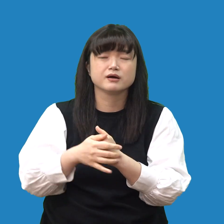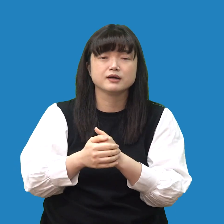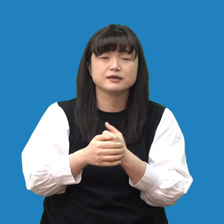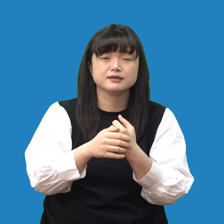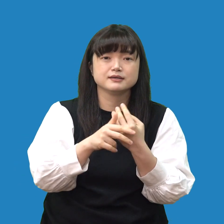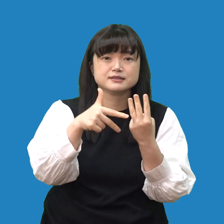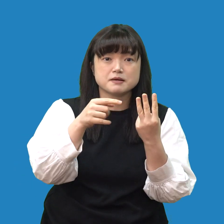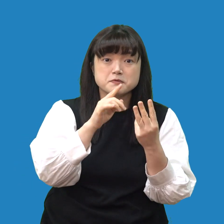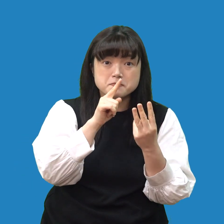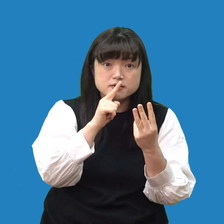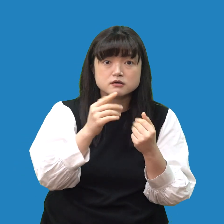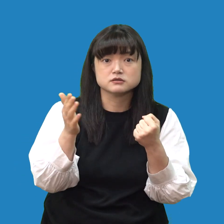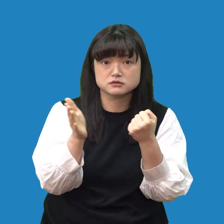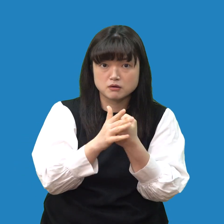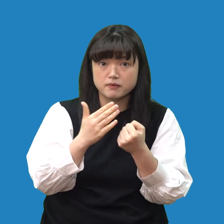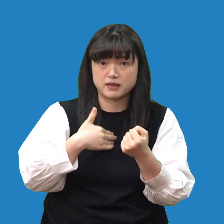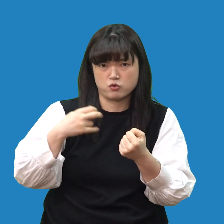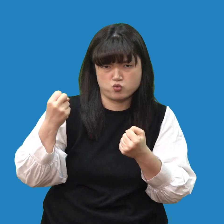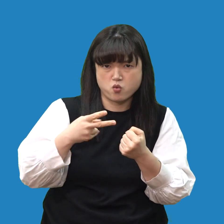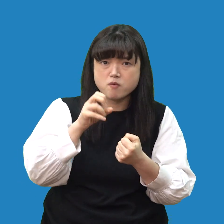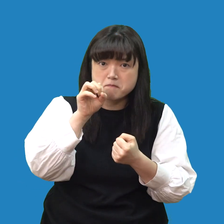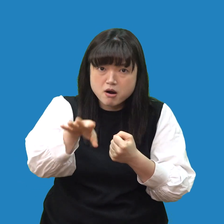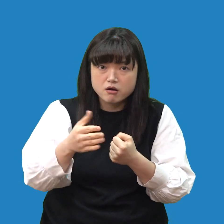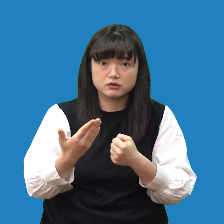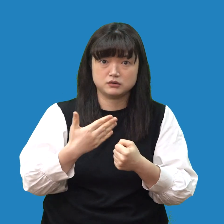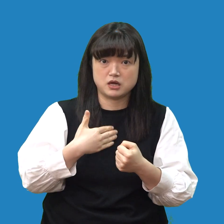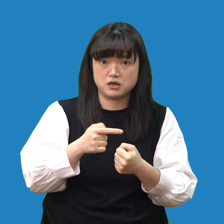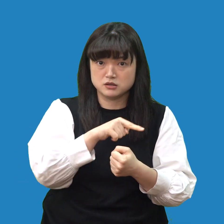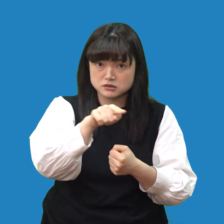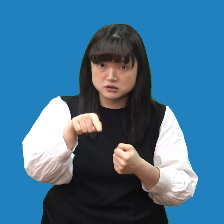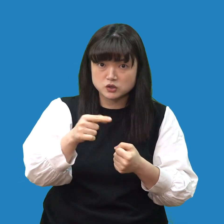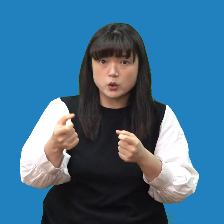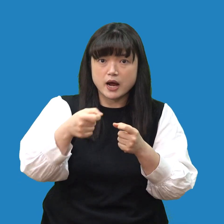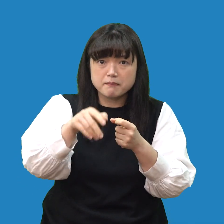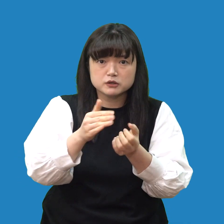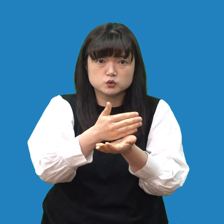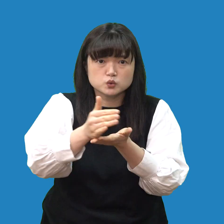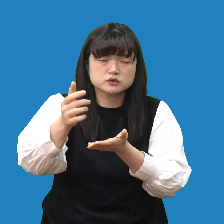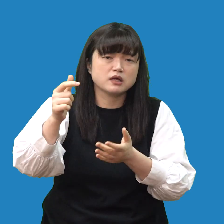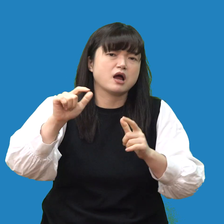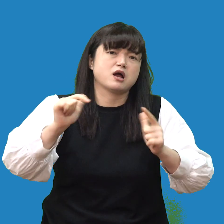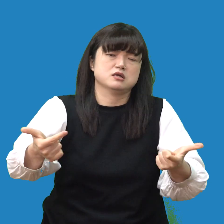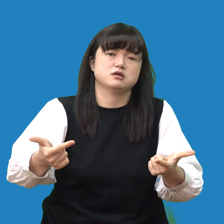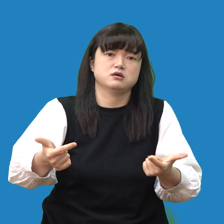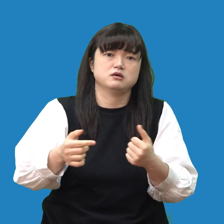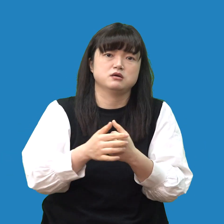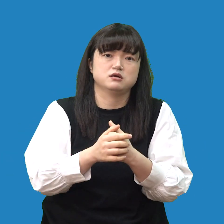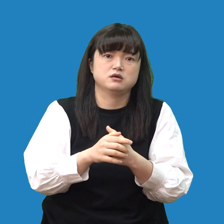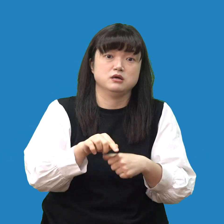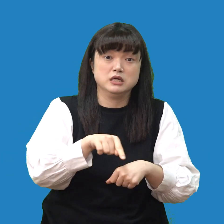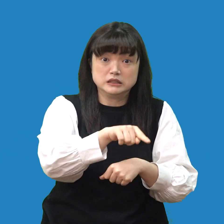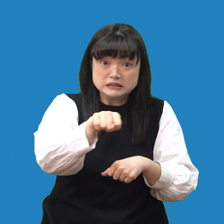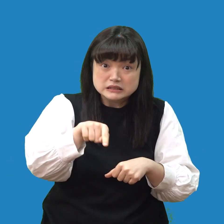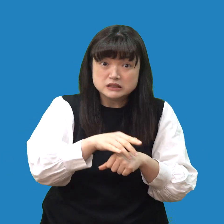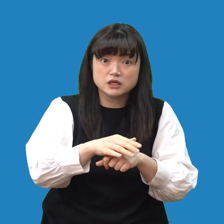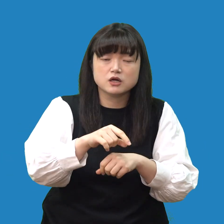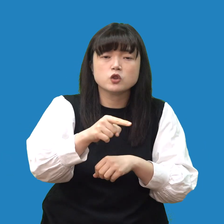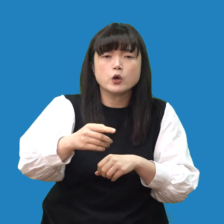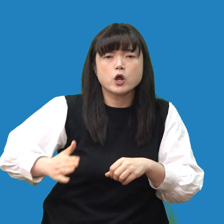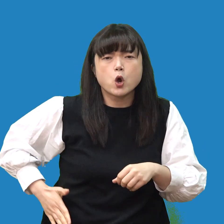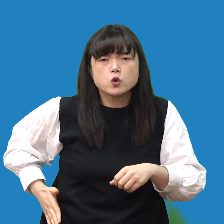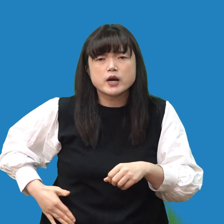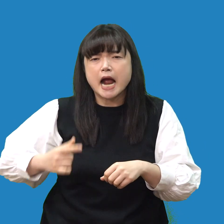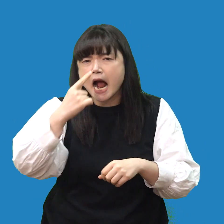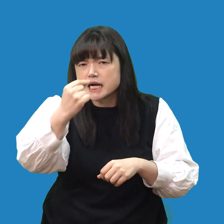3절 그러므로 내가 또 말하기를 내가 그들을 너희 앞에서 쫓아내지 아니하리니 그들이 너희 옆구리에 가시가